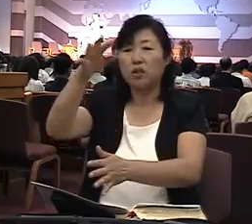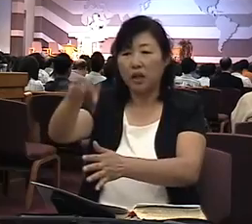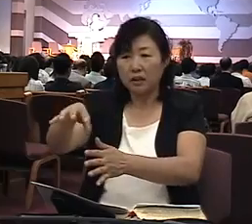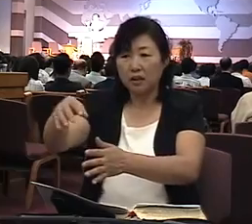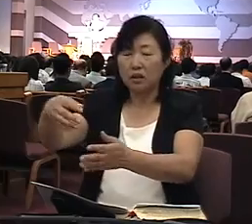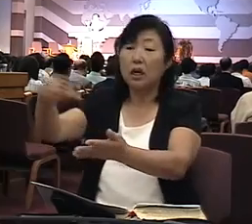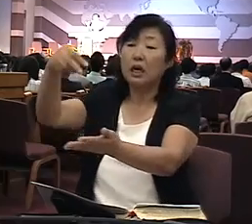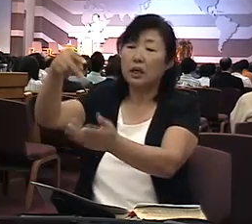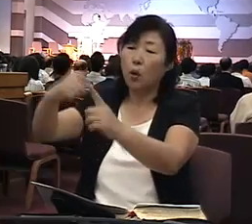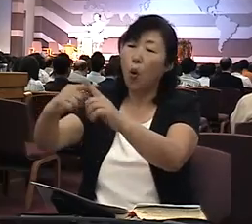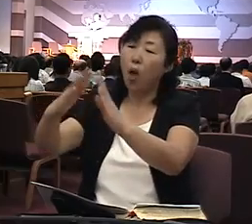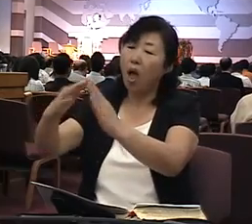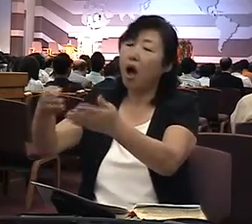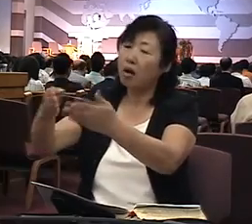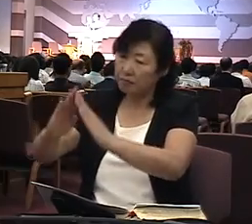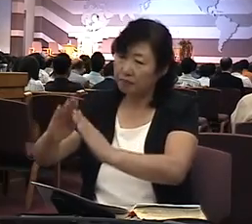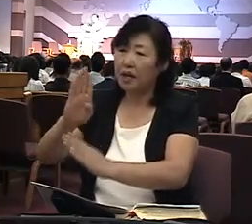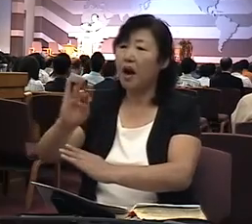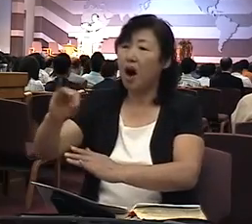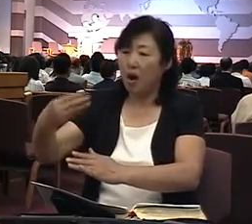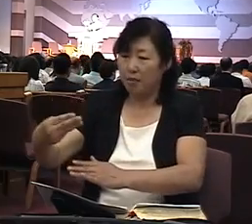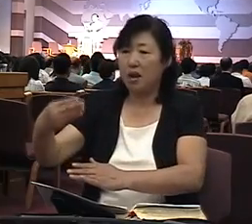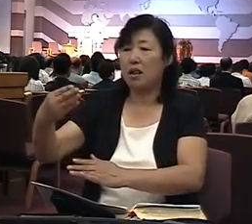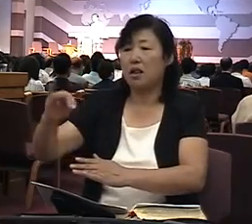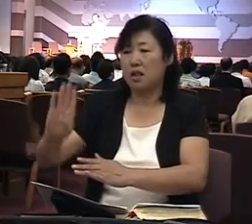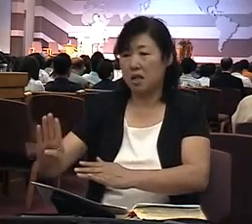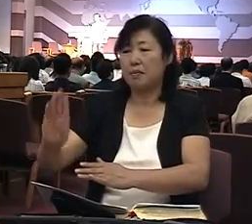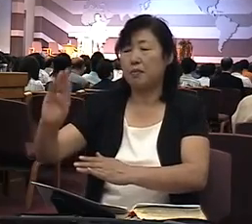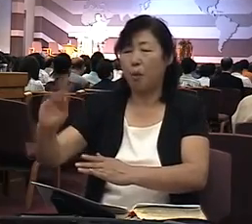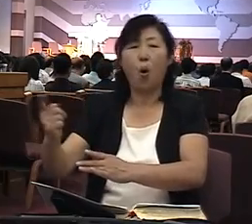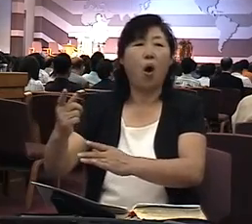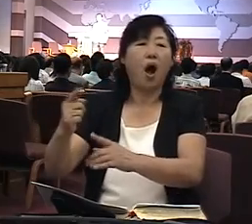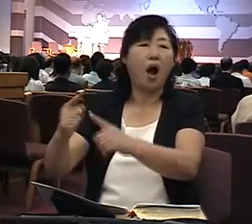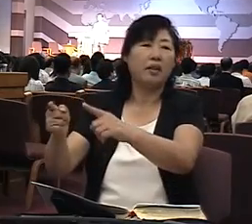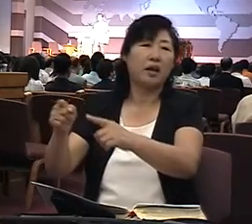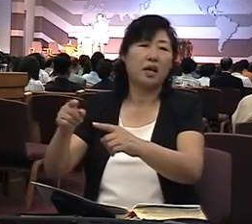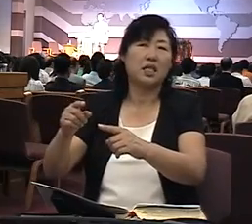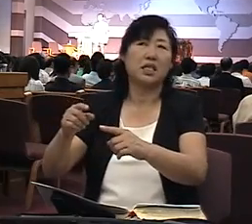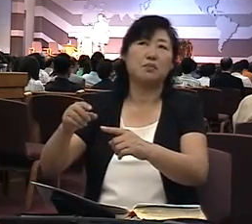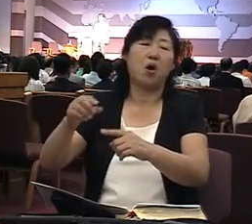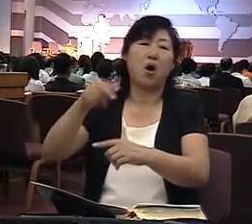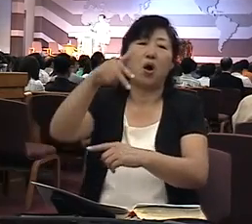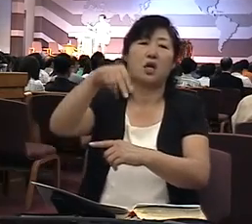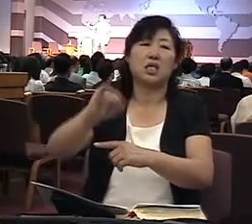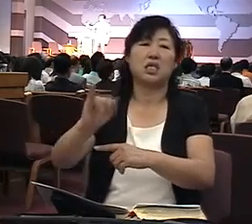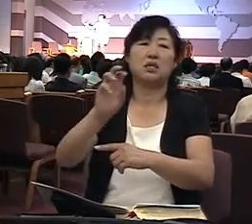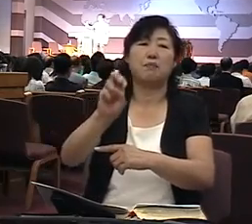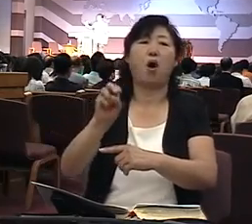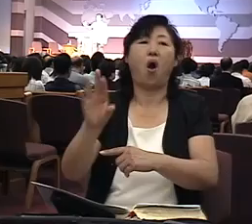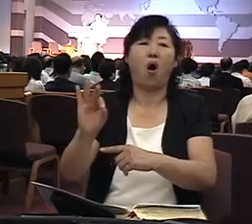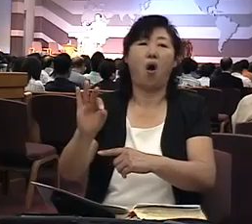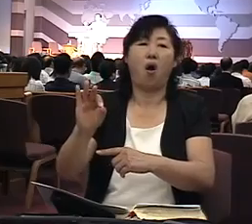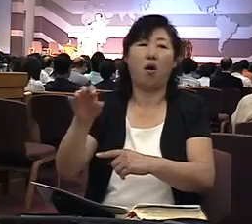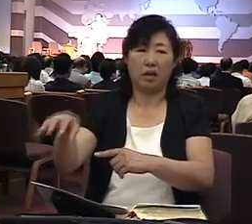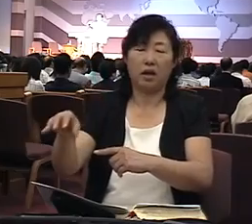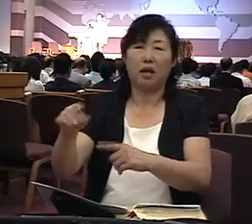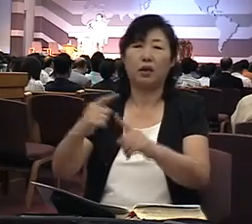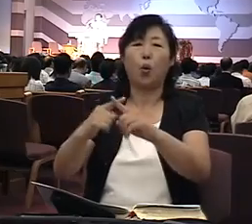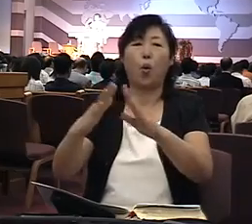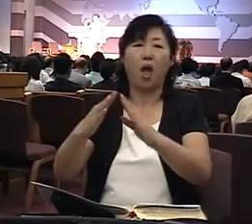복음서에서 사도행전에서 이제 편지서로, 서신으로 이제 진행이 되는데, 이 편지서에 이때는 이제 가장